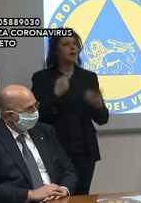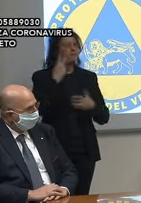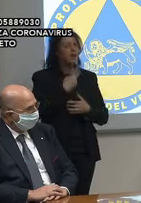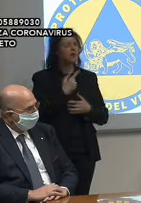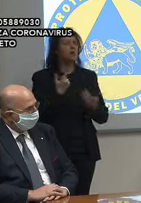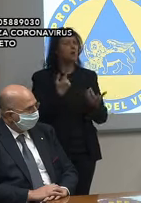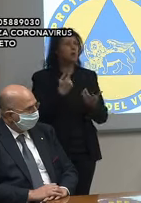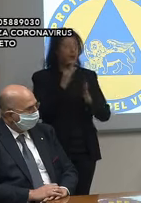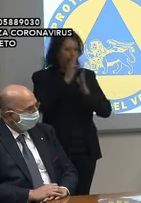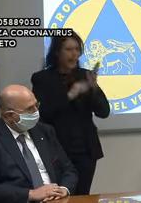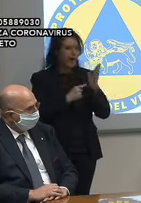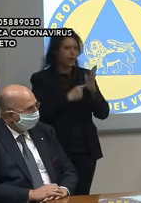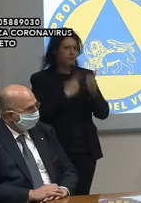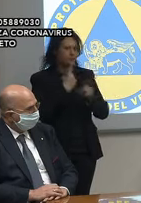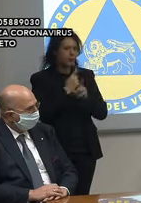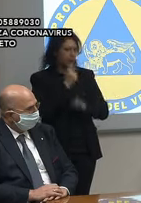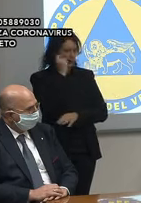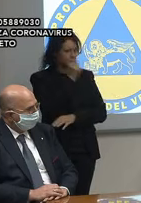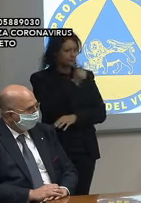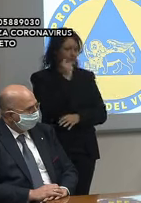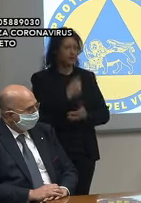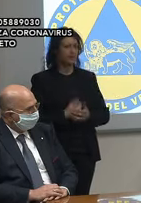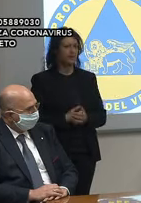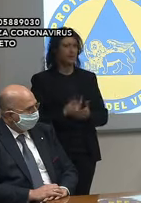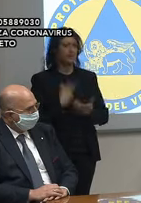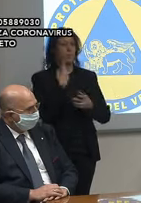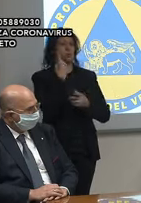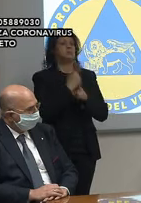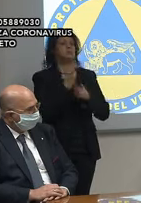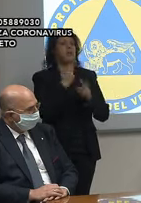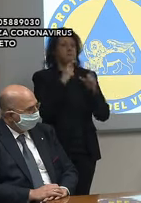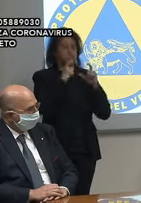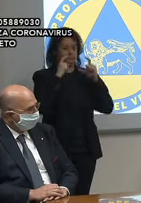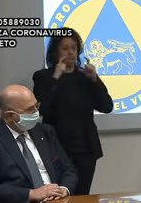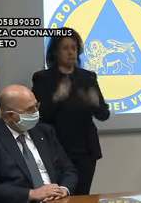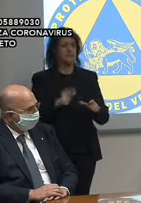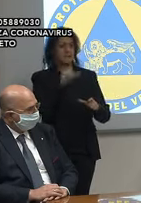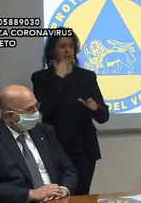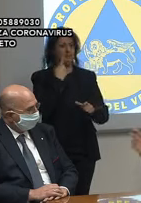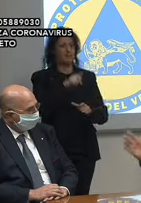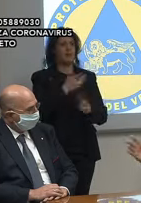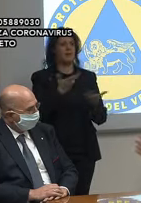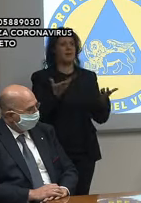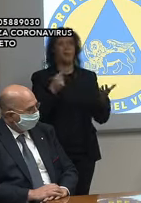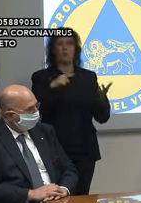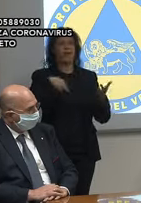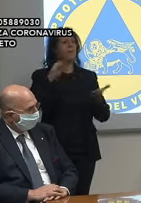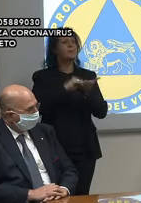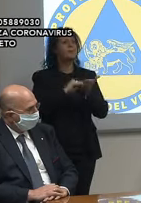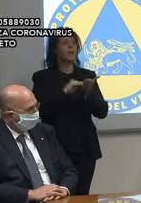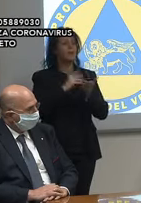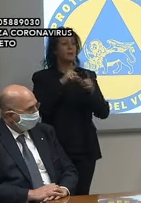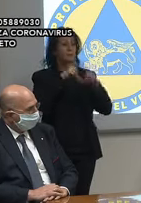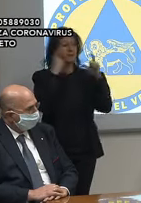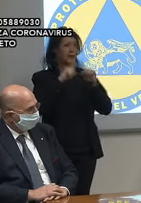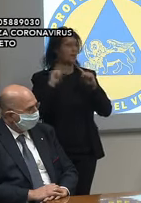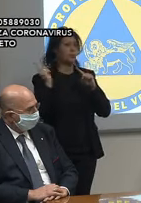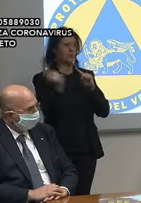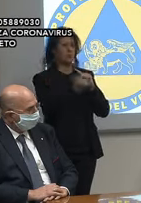fatto che uno, cioè, se me la tolgo un attimo non succede nulla, sono tutti con la mascherina, quindi non